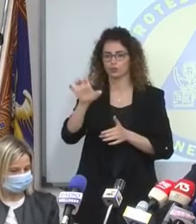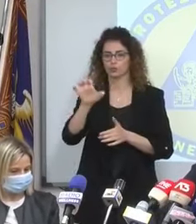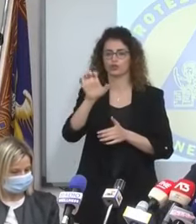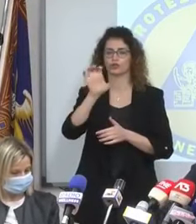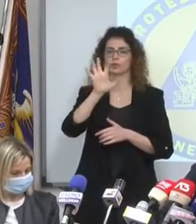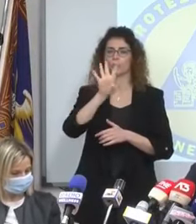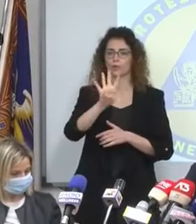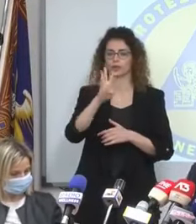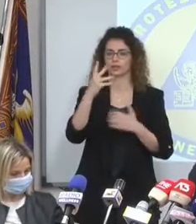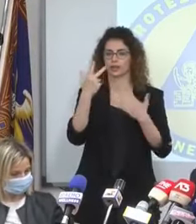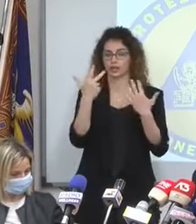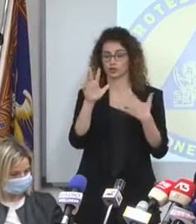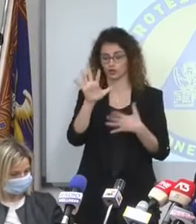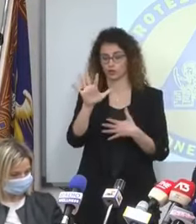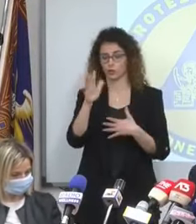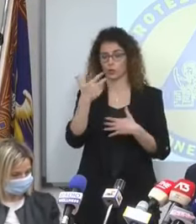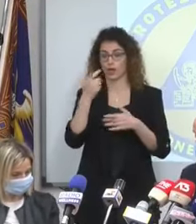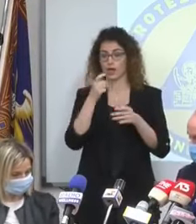33.545 vaccini,